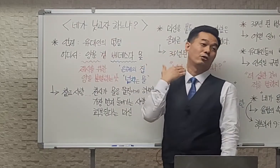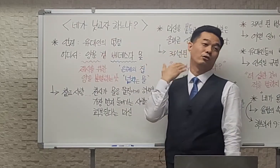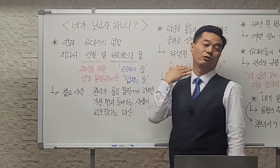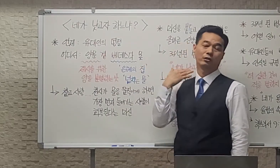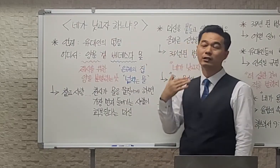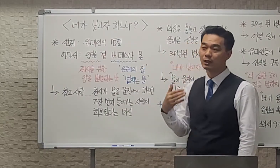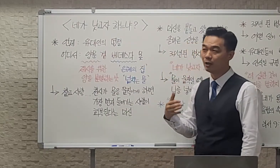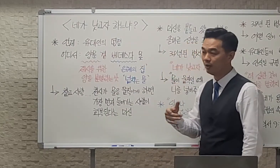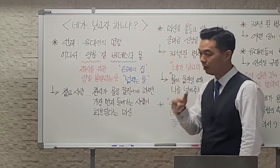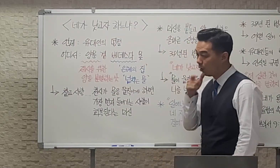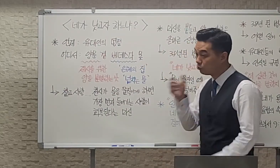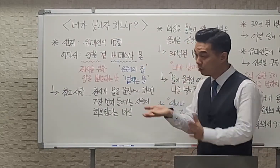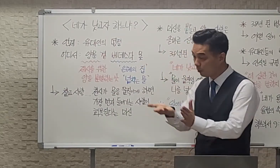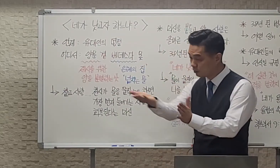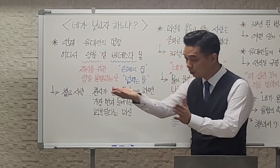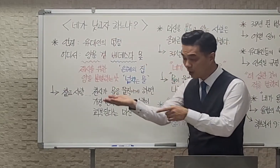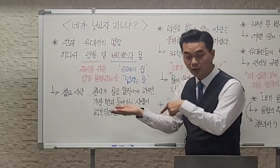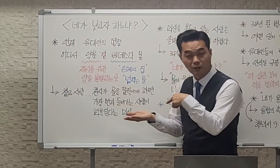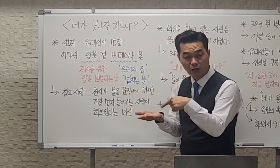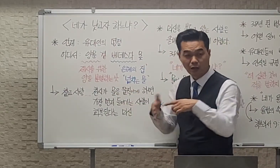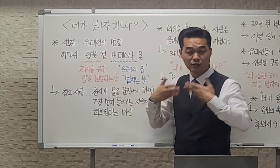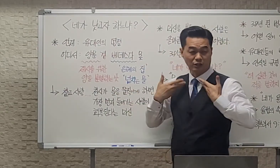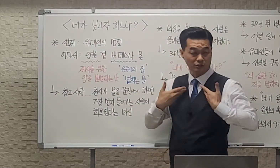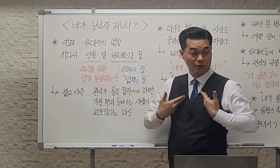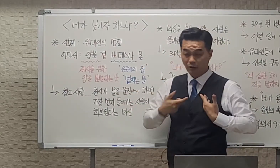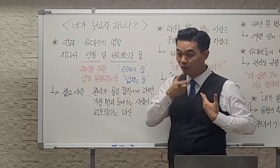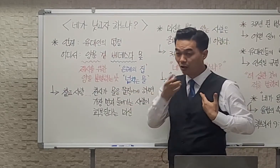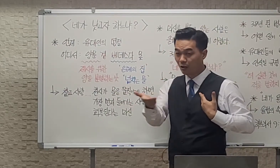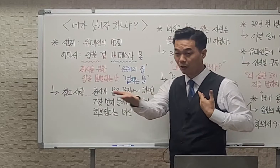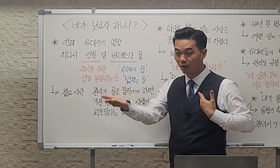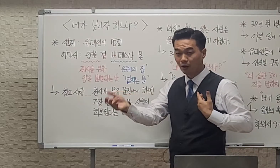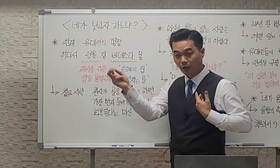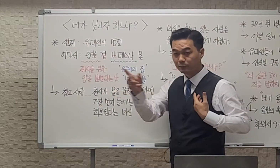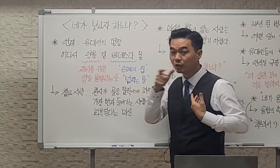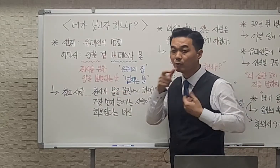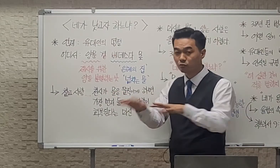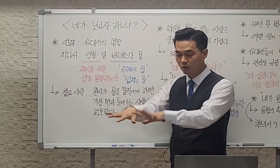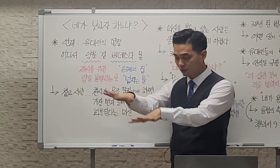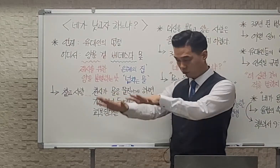보이죠. 그러니까 물이 멀쩡하게 있다가 잠잠한데 갑자기 물이